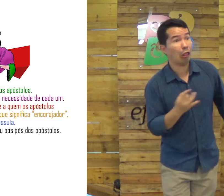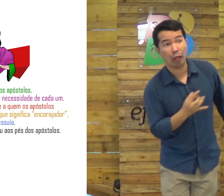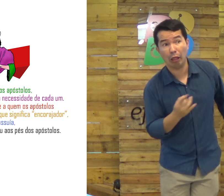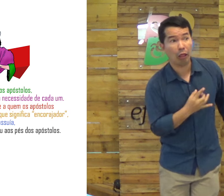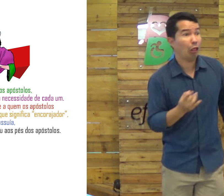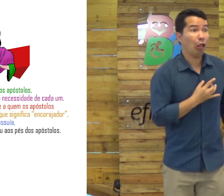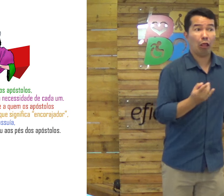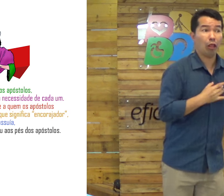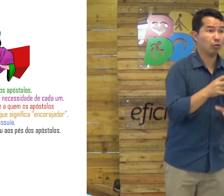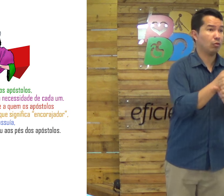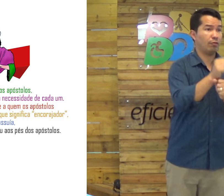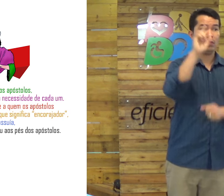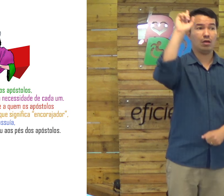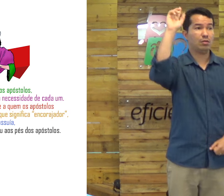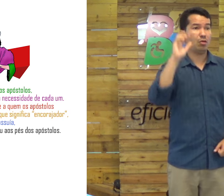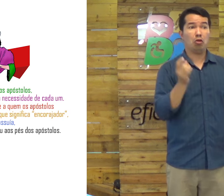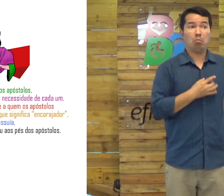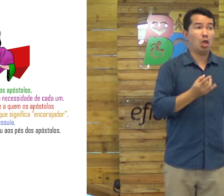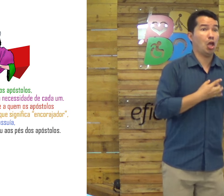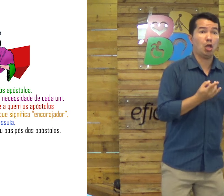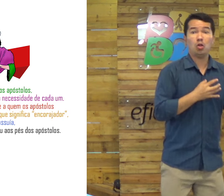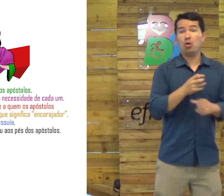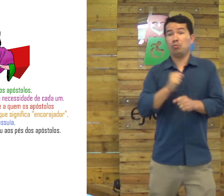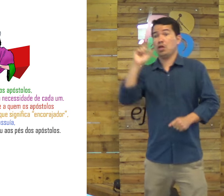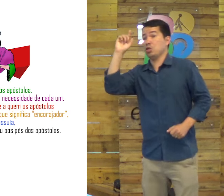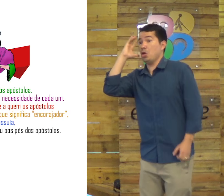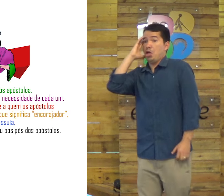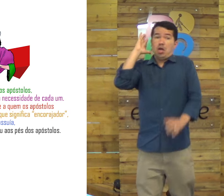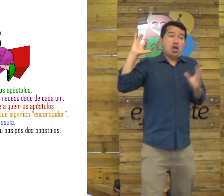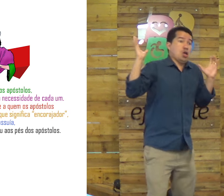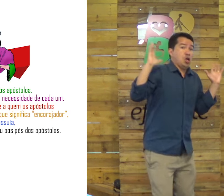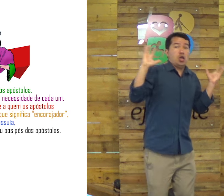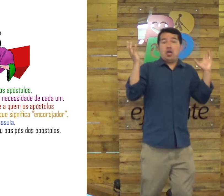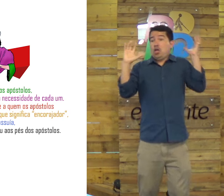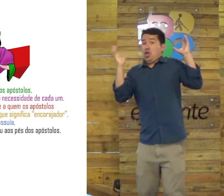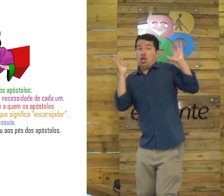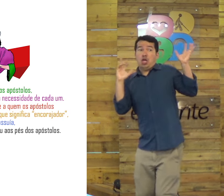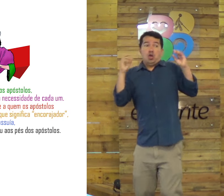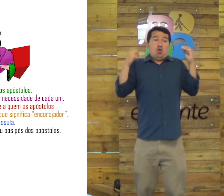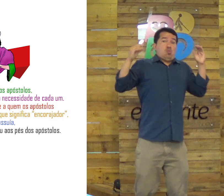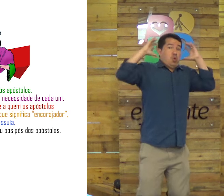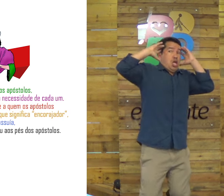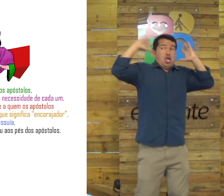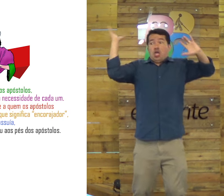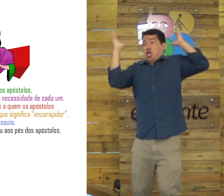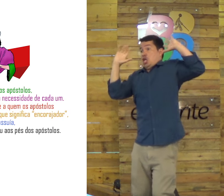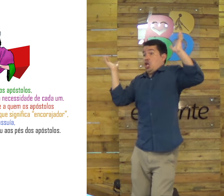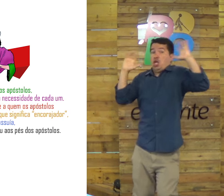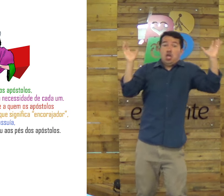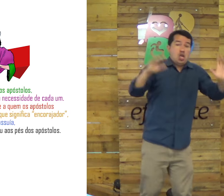temos medo, né? Que medo, mas às você não conseguir. E se Deus não fizer, como é vai ficar aí?